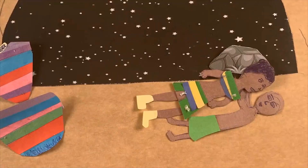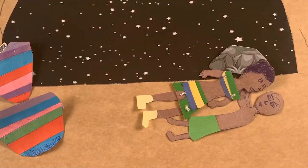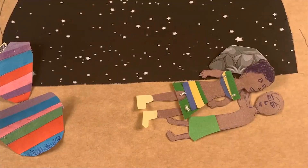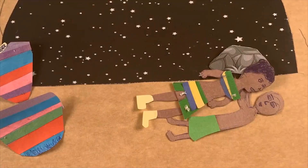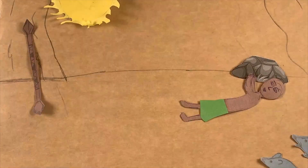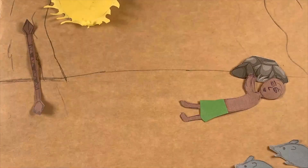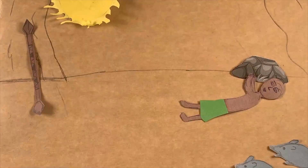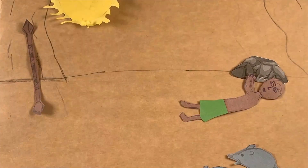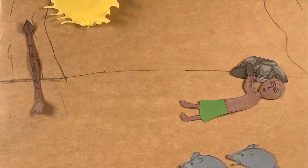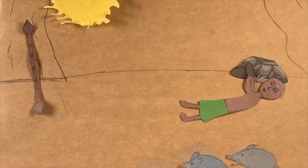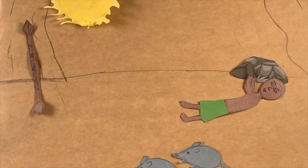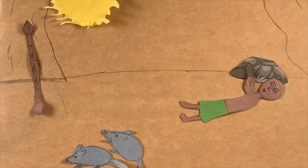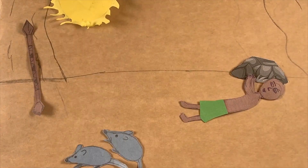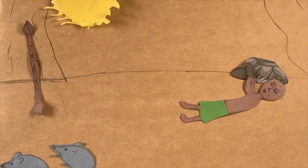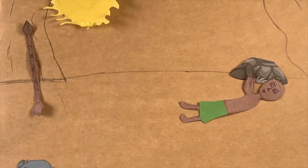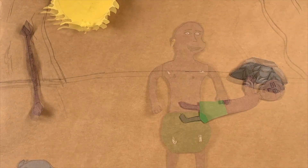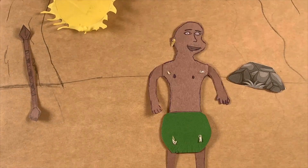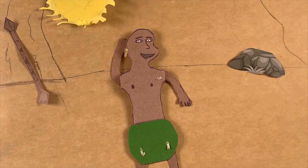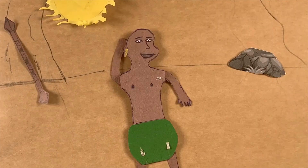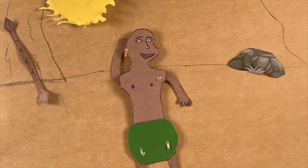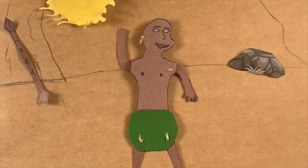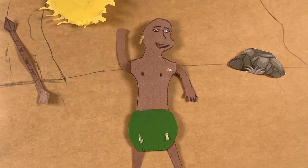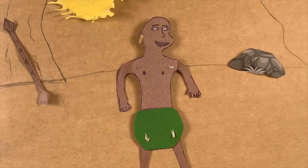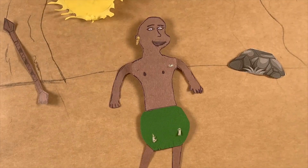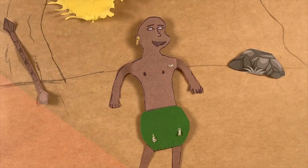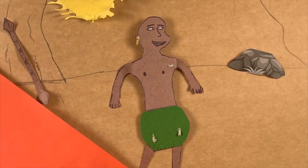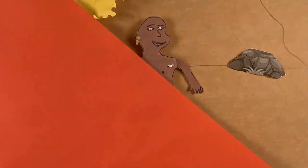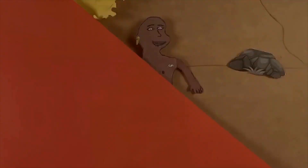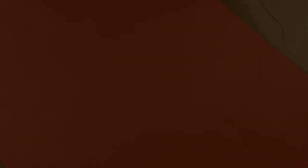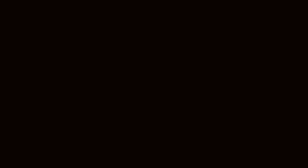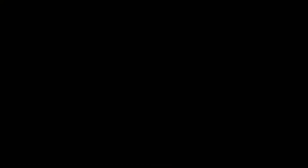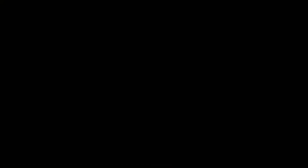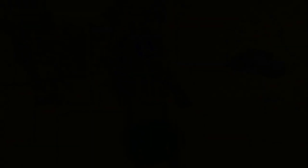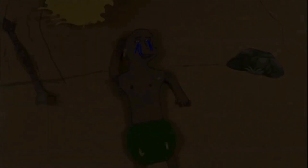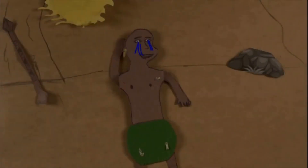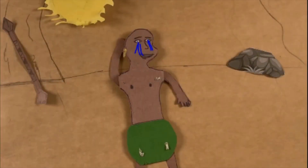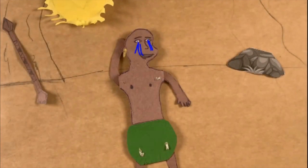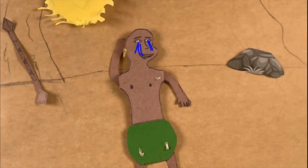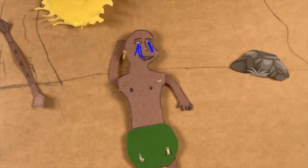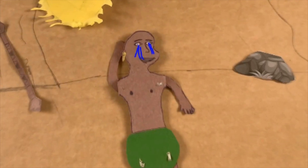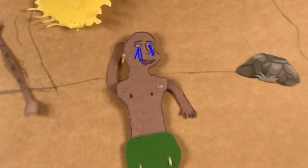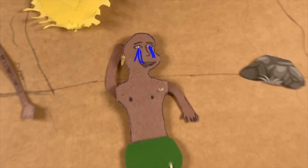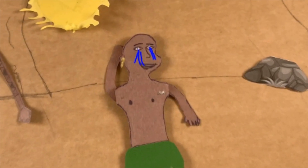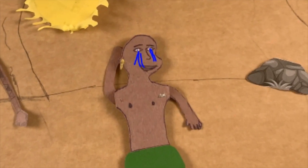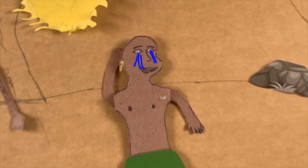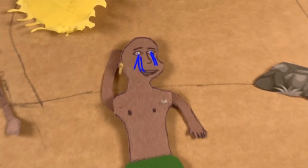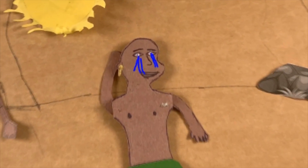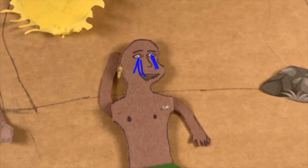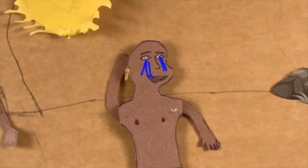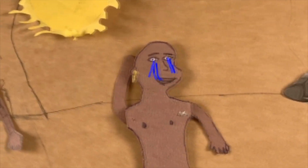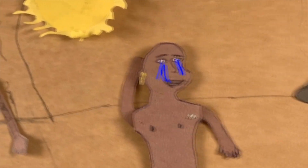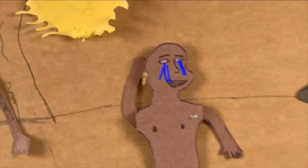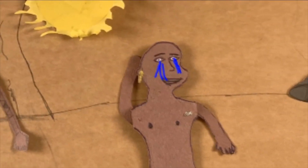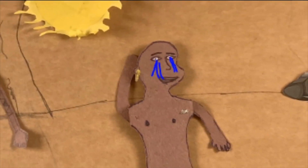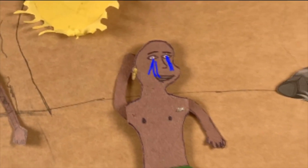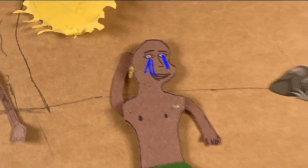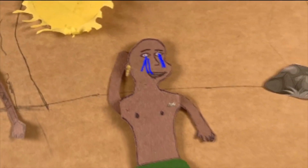y al otro día ya estaba pobre como antes. I believe I can fly.